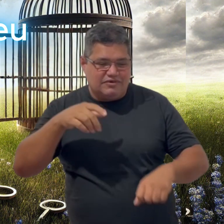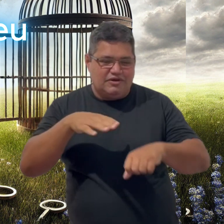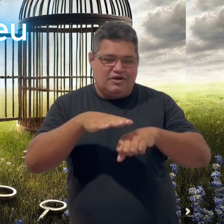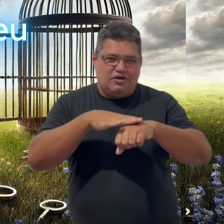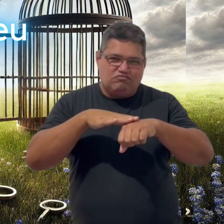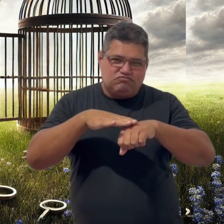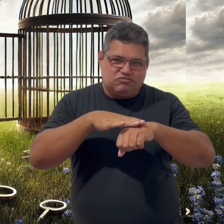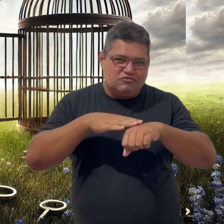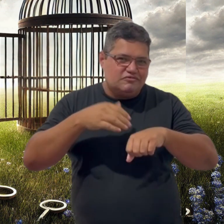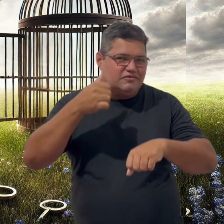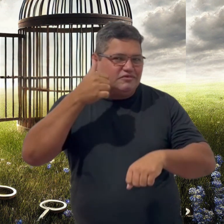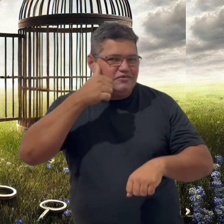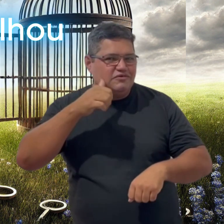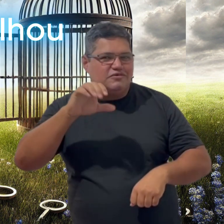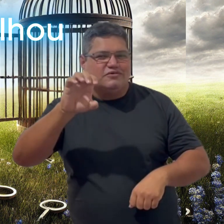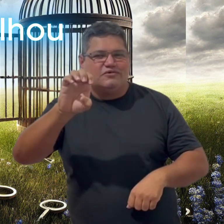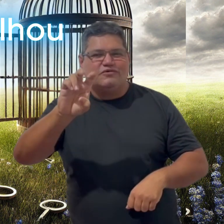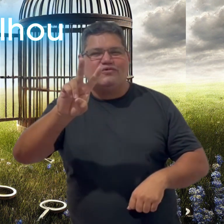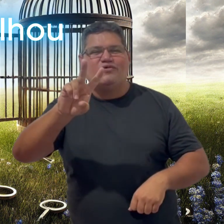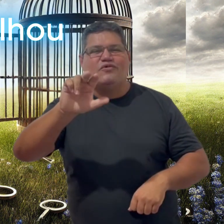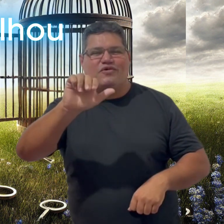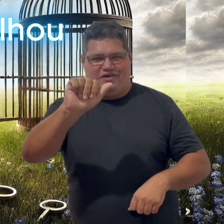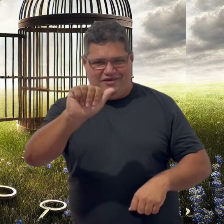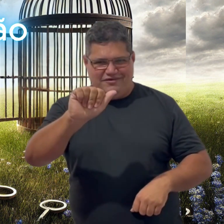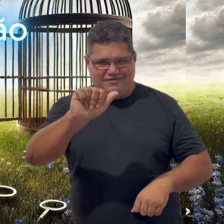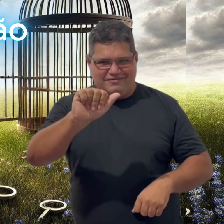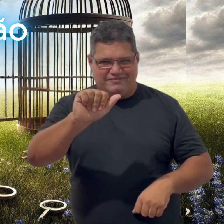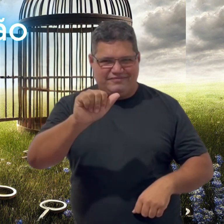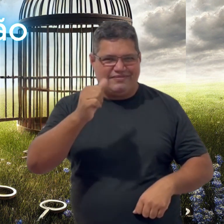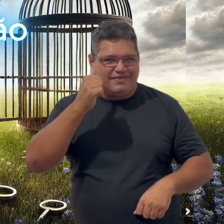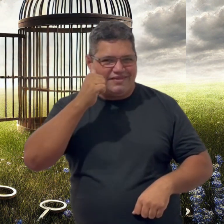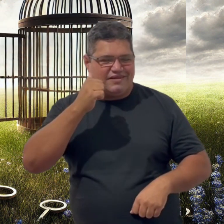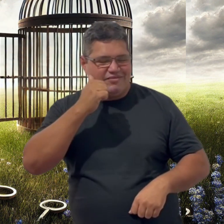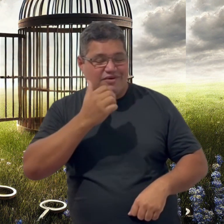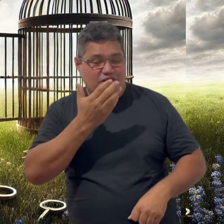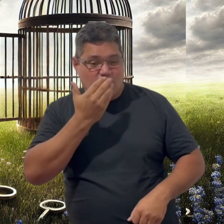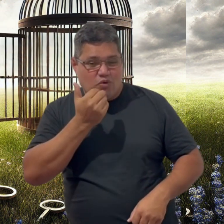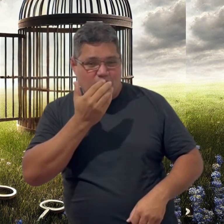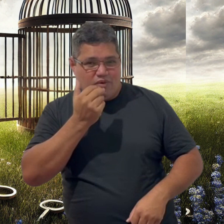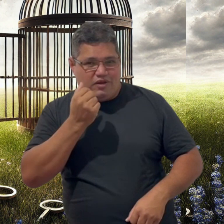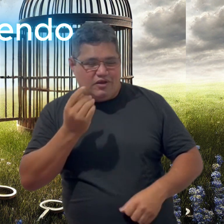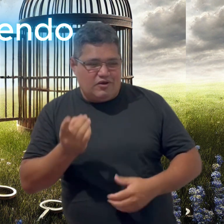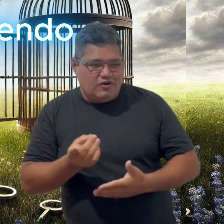Ela comeu e compartilhou com Adão,